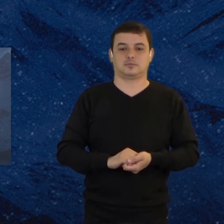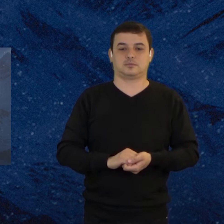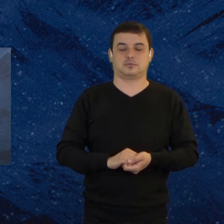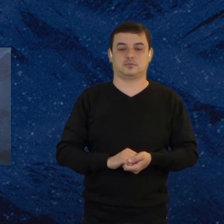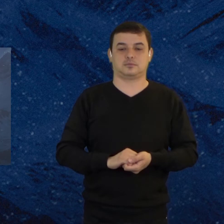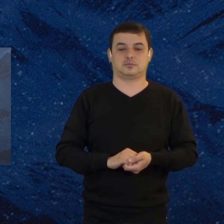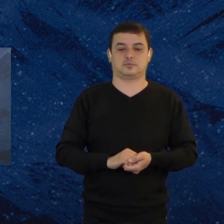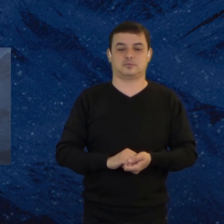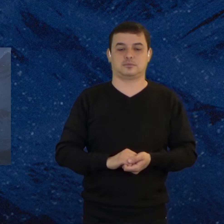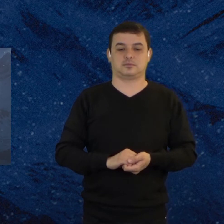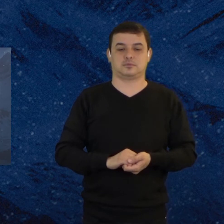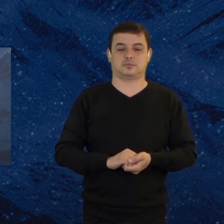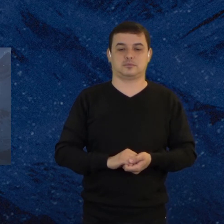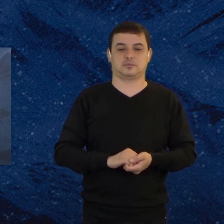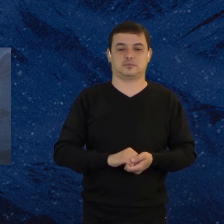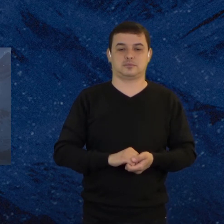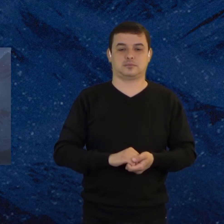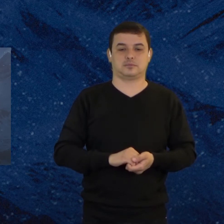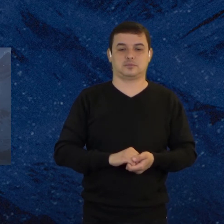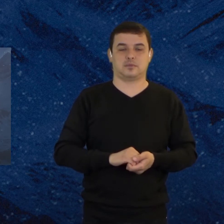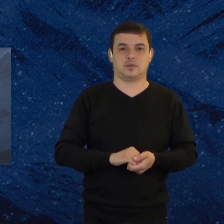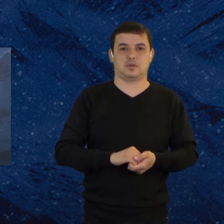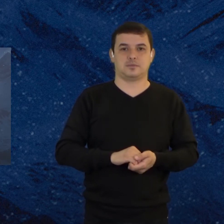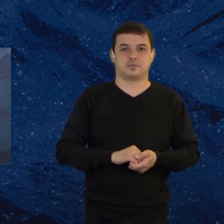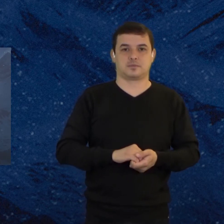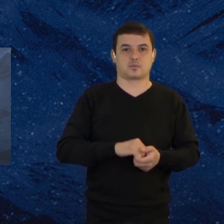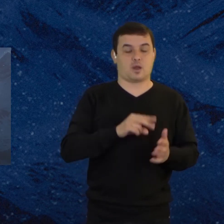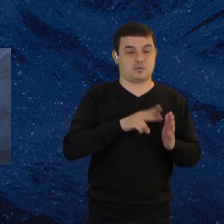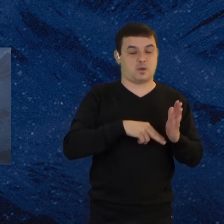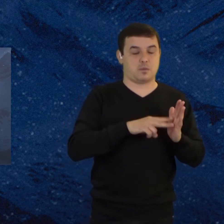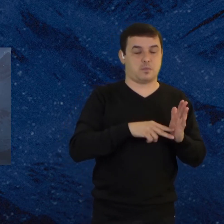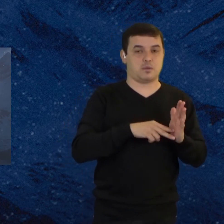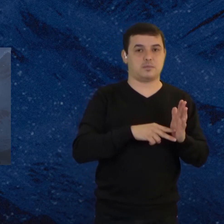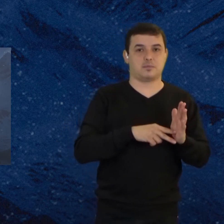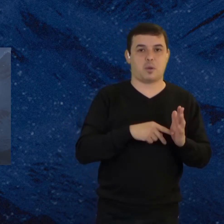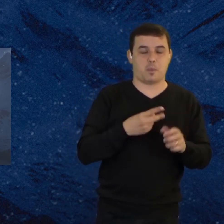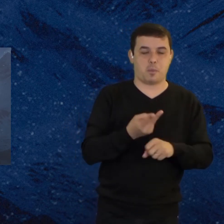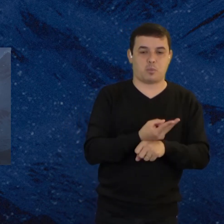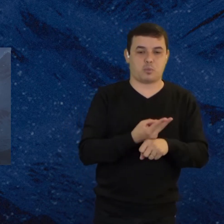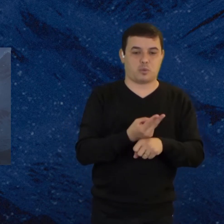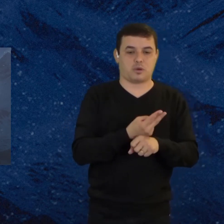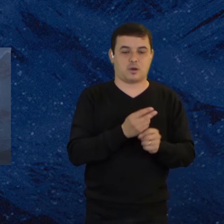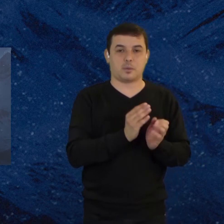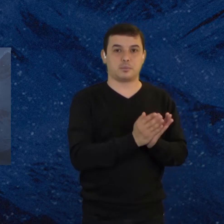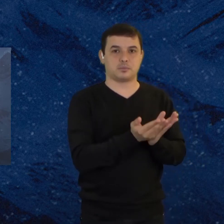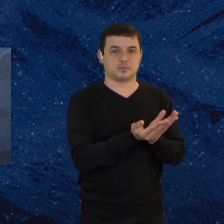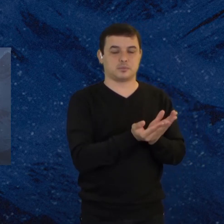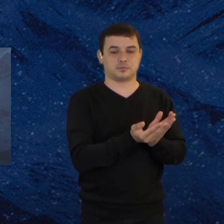deixa eu ver, tem um texto aqui, deixa eu ver se eu encontro aqui para mostrar para você,